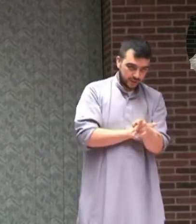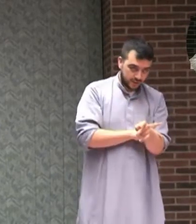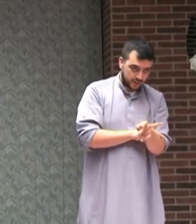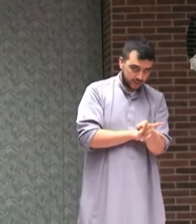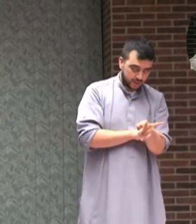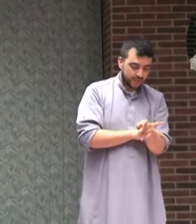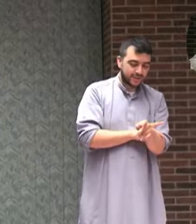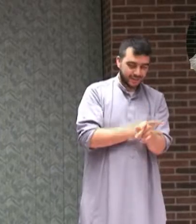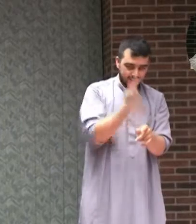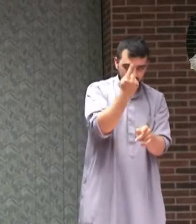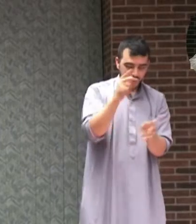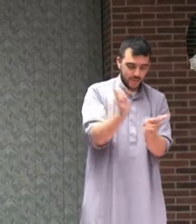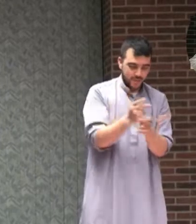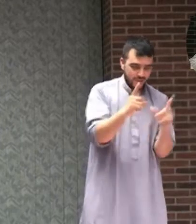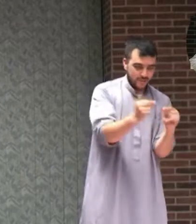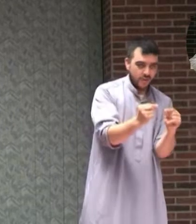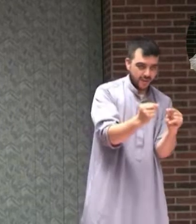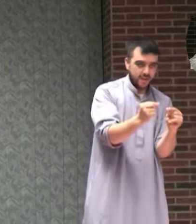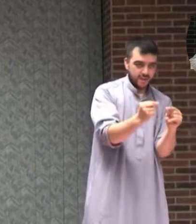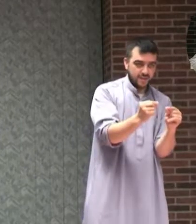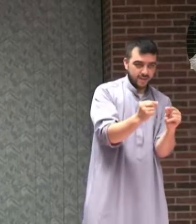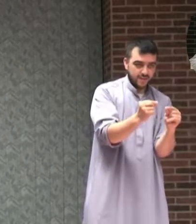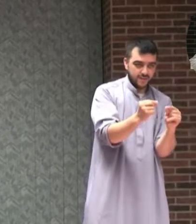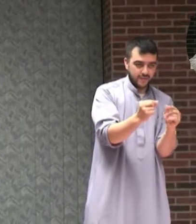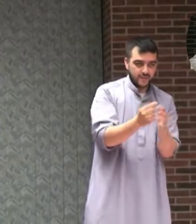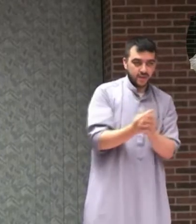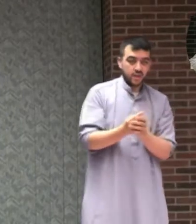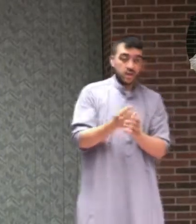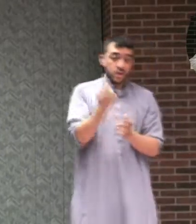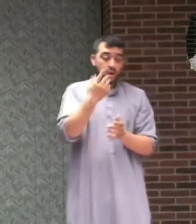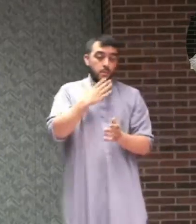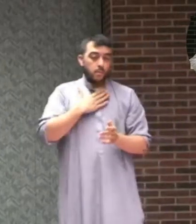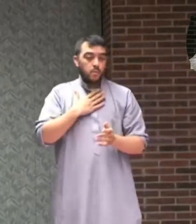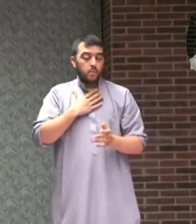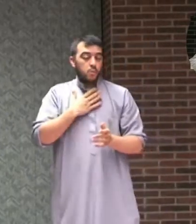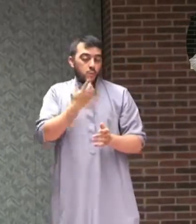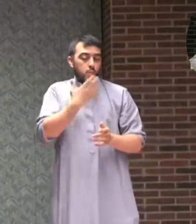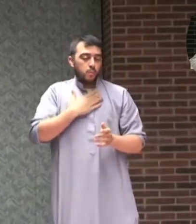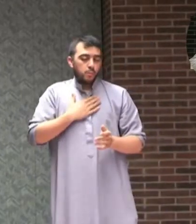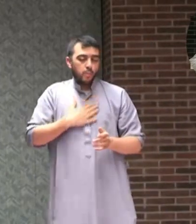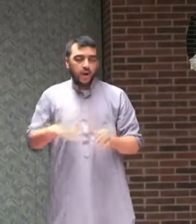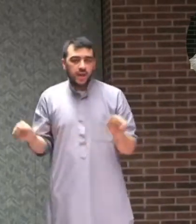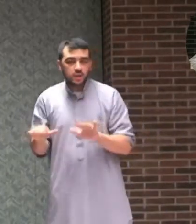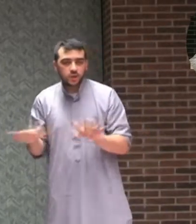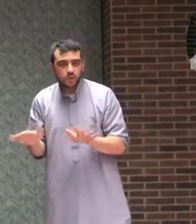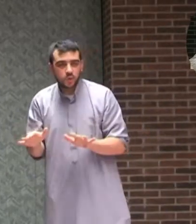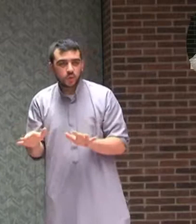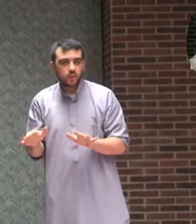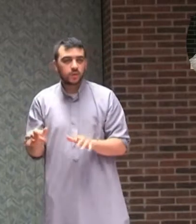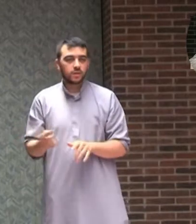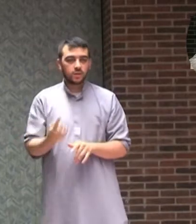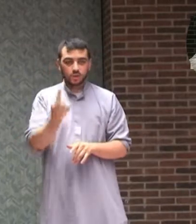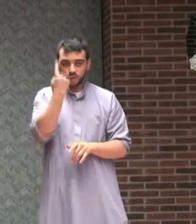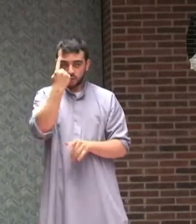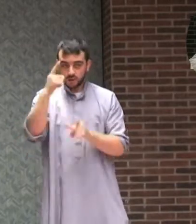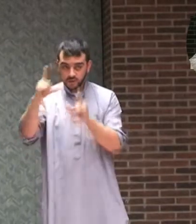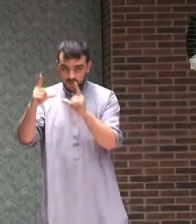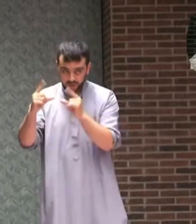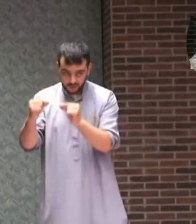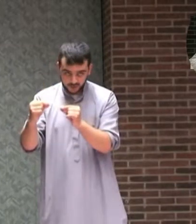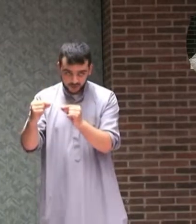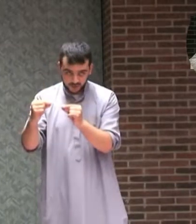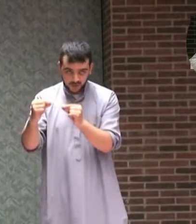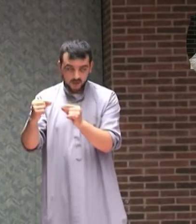Pour un péché commis, une seyyi'a. Et pour une hasana, et pour une bonne action,